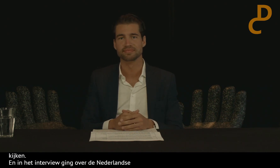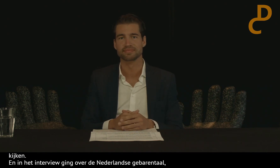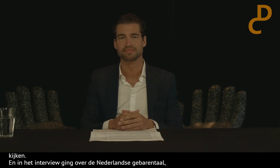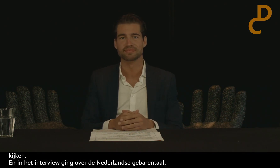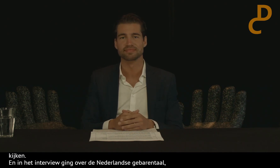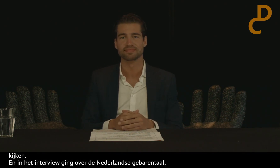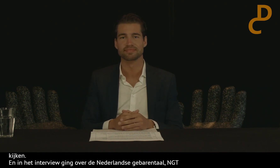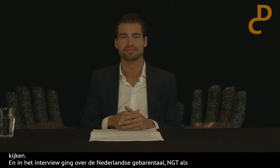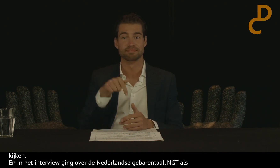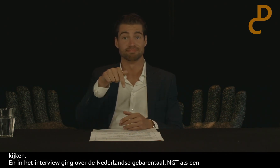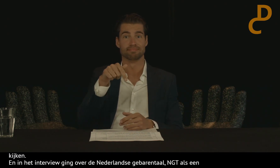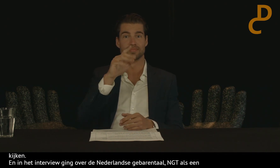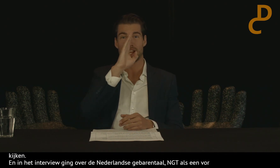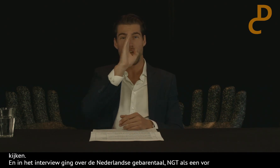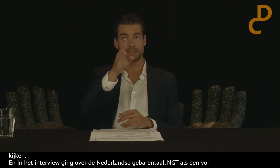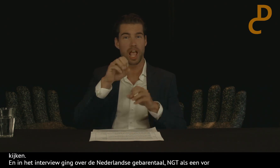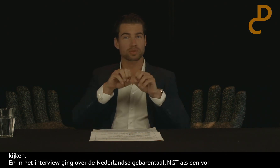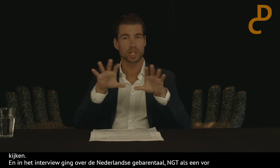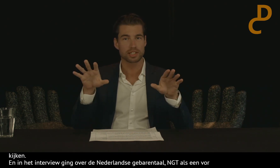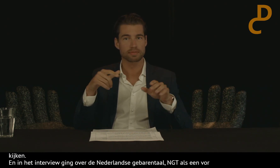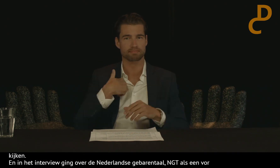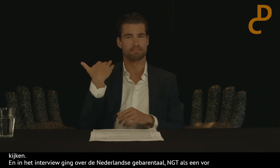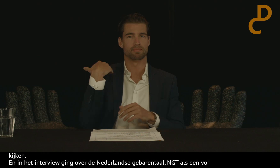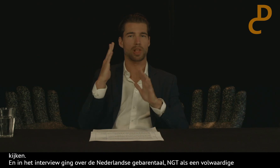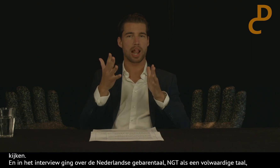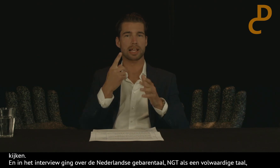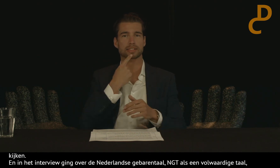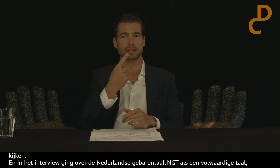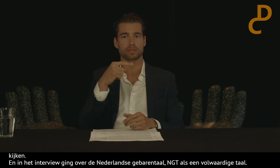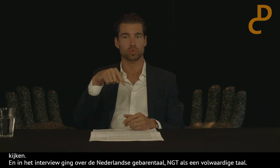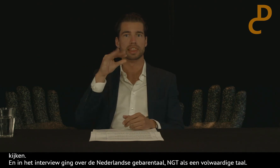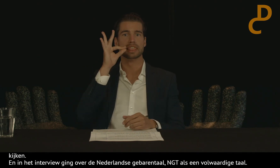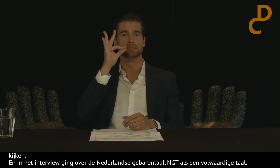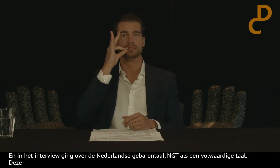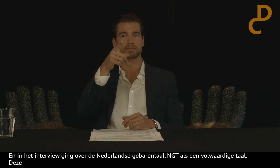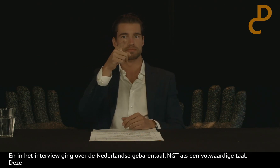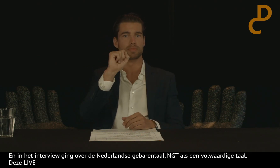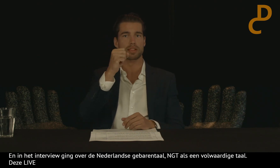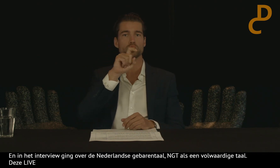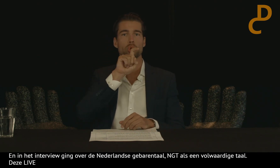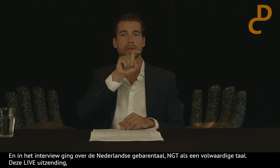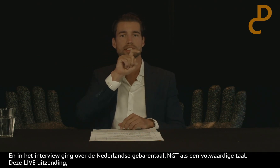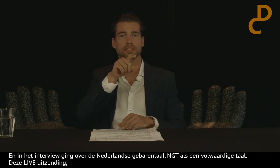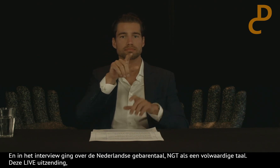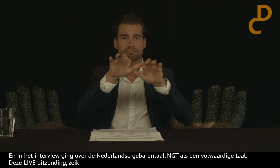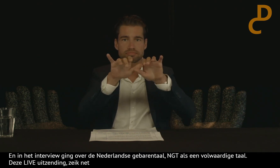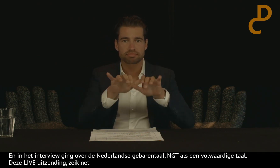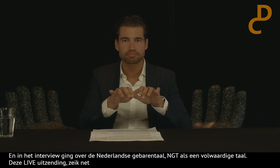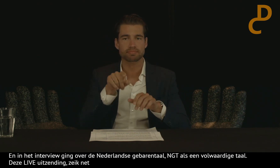voor gevochten binnen de Nederlandse maatschappij. En deze live-uitzending had ik net ook al gezegd voor de tips in de comments,